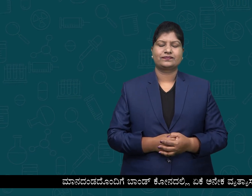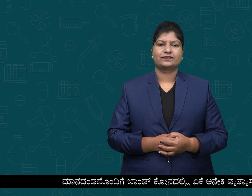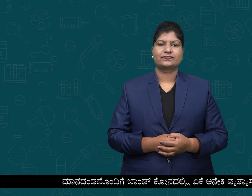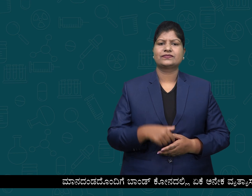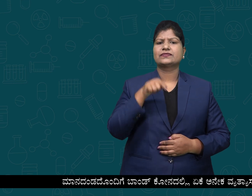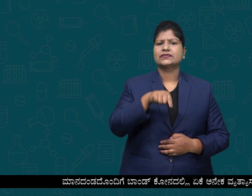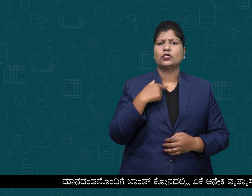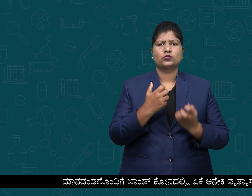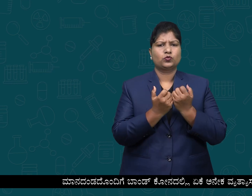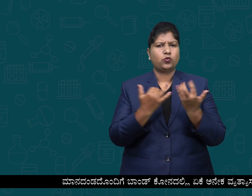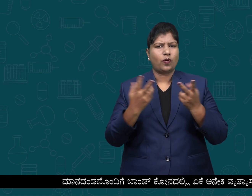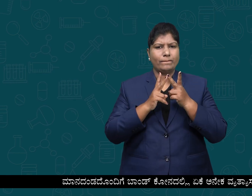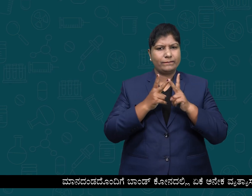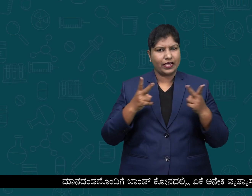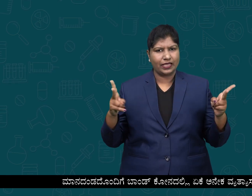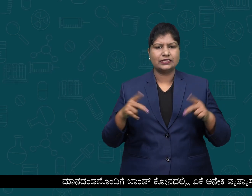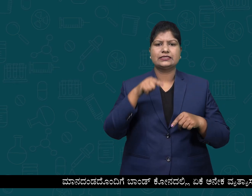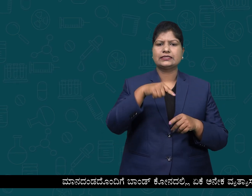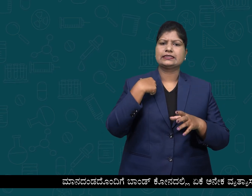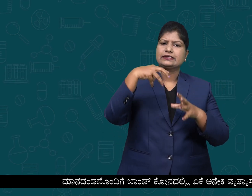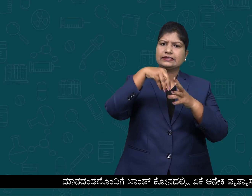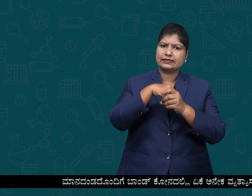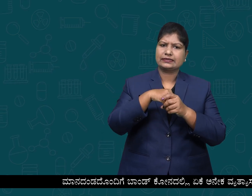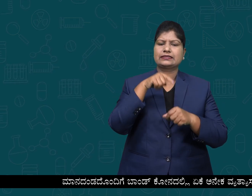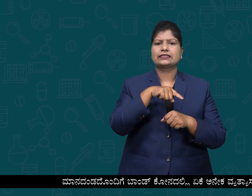ಮಾನದಂಡದೊಂದಿಗೆ ಬಾಂಡ್ ಕೋನದಲ್ಲಿ ಏಕೆ ಅನೇಕ ವ್ಯತ್ಯಾಸಗಳಿವೆ?